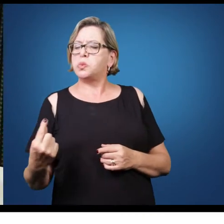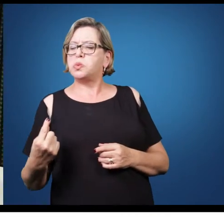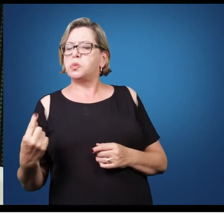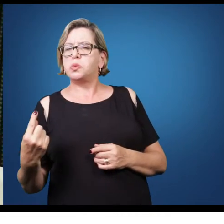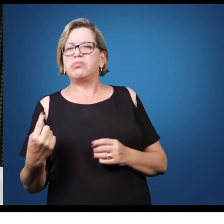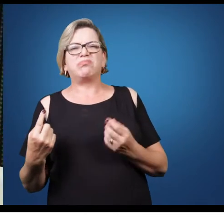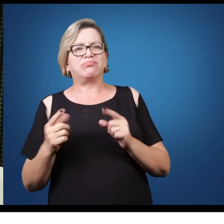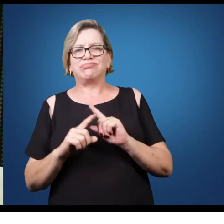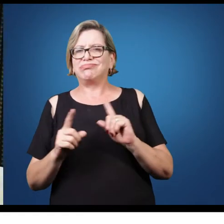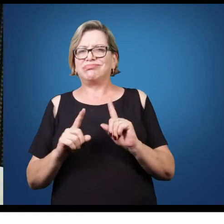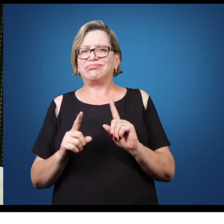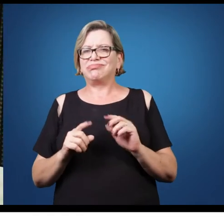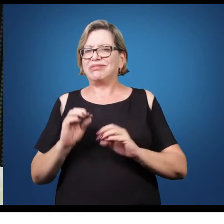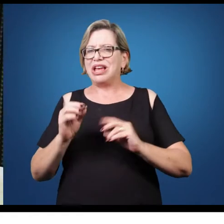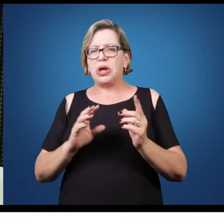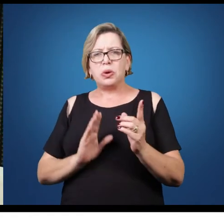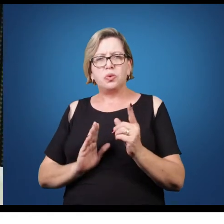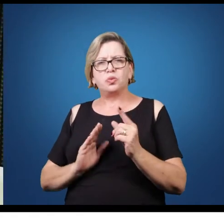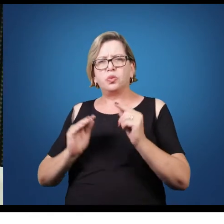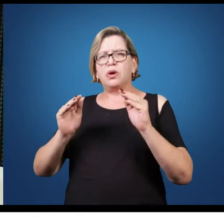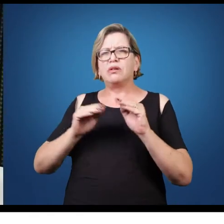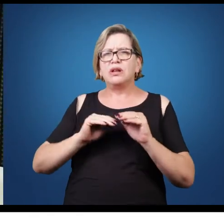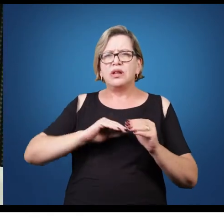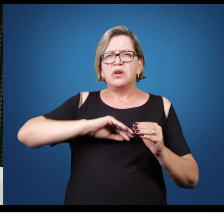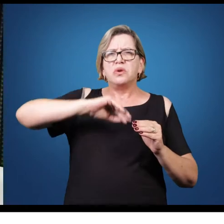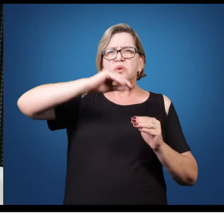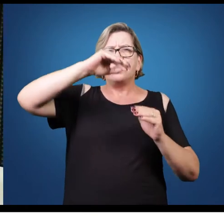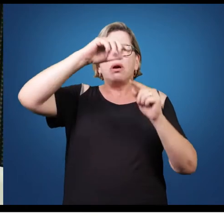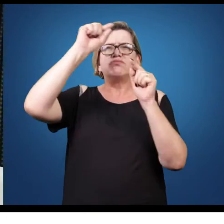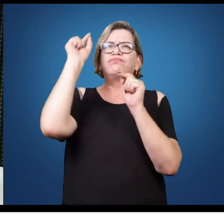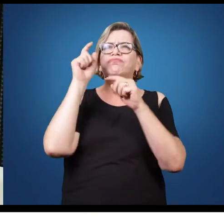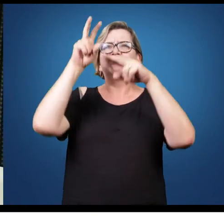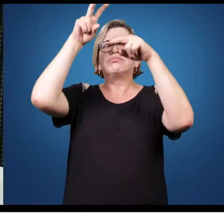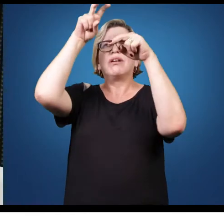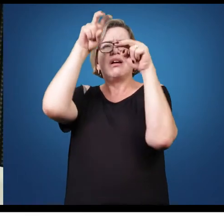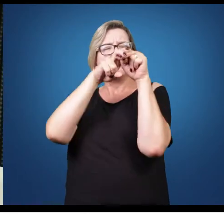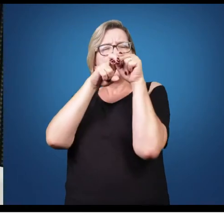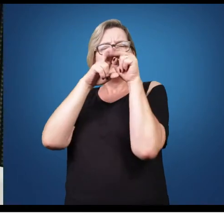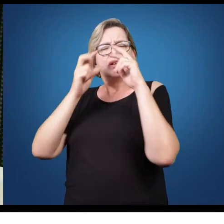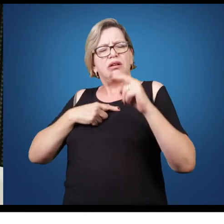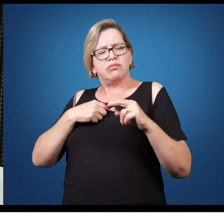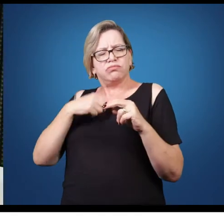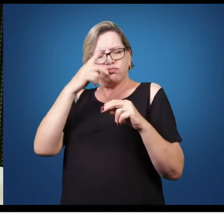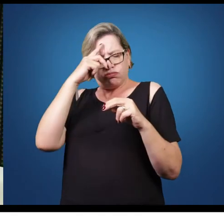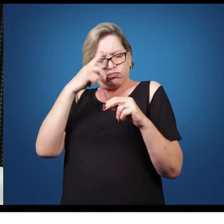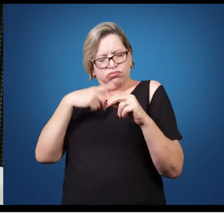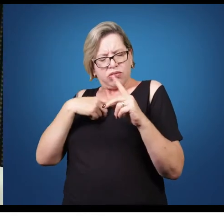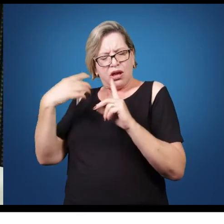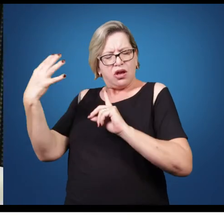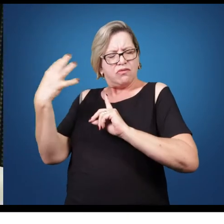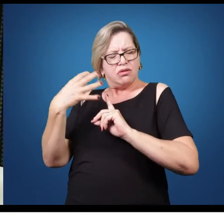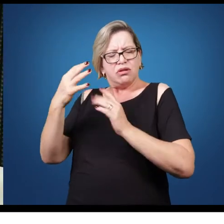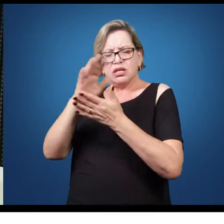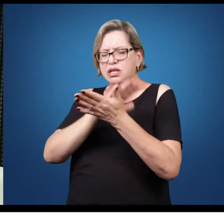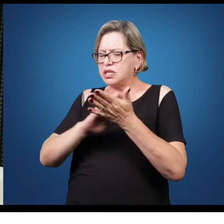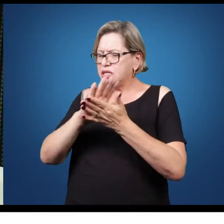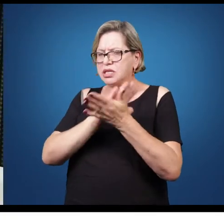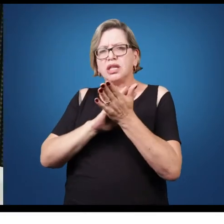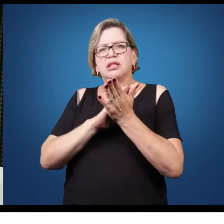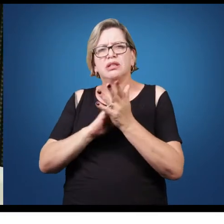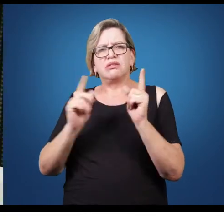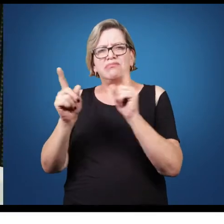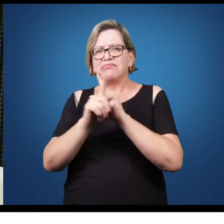por isso eu vou sentar no topo do alto de uma torre de marfim e com uma arte sob influência de nenhuma autoridade ou poder